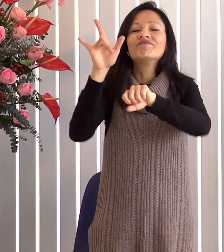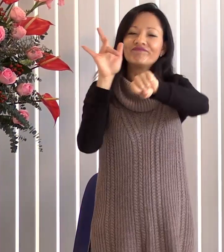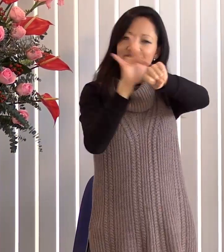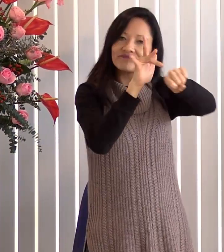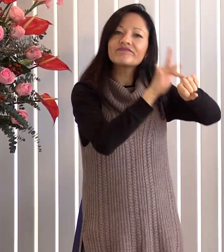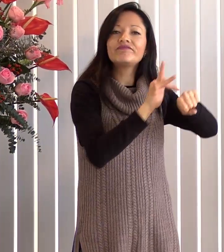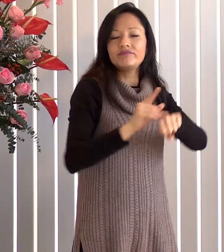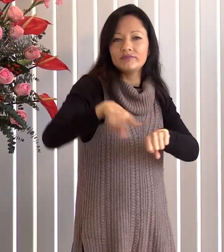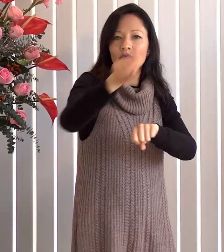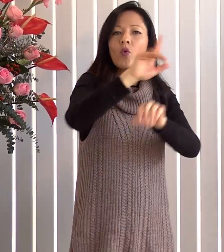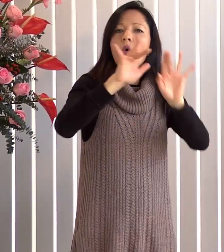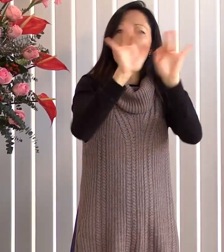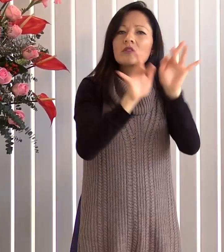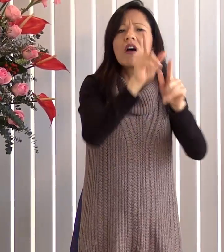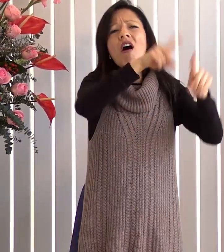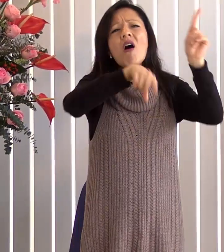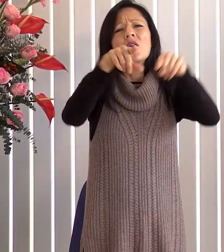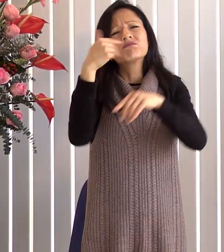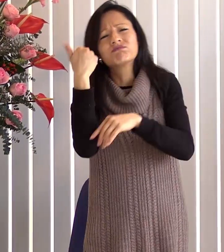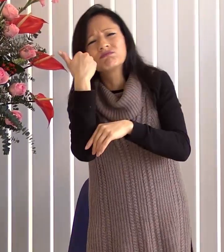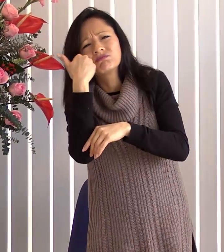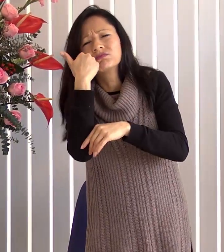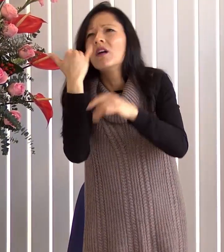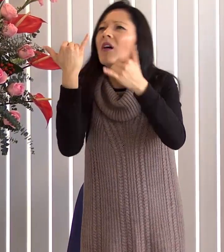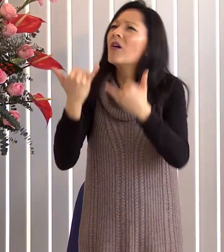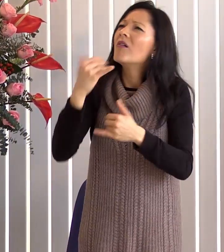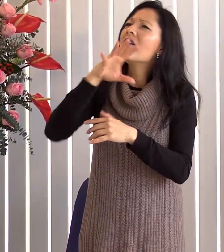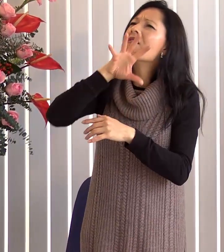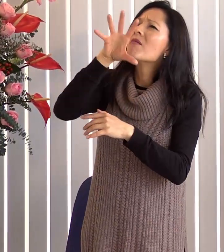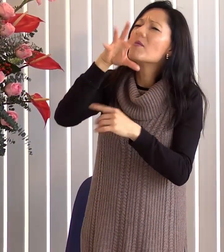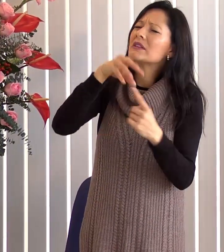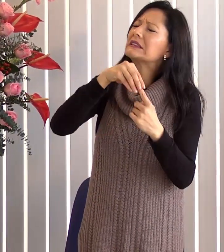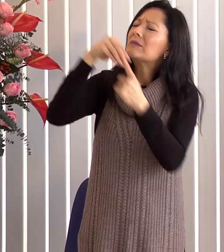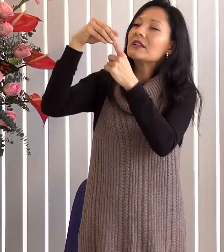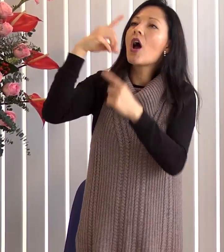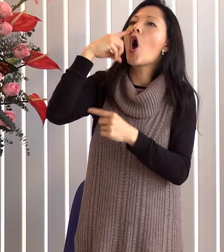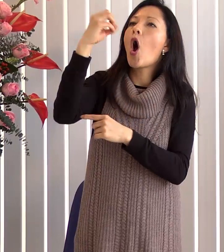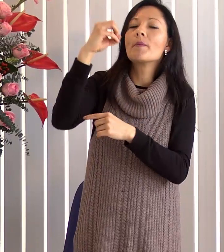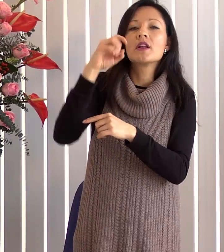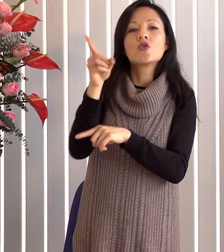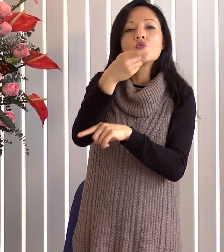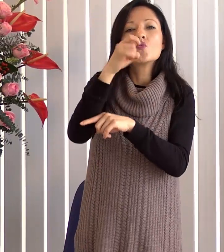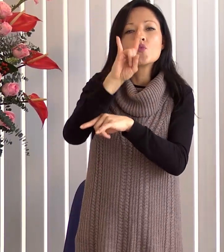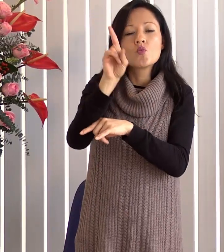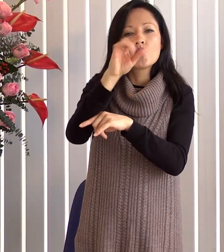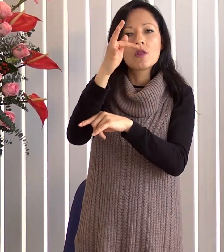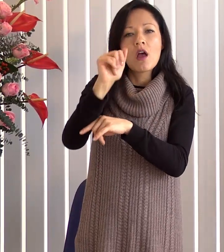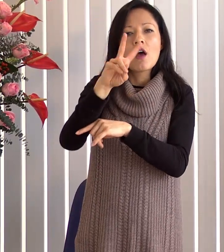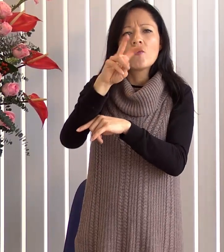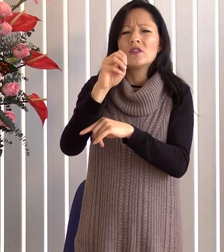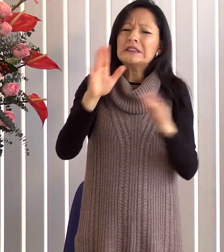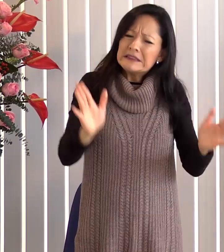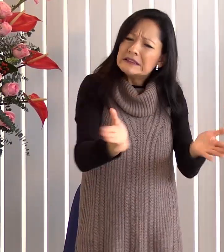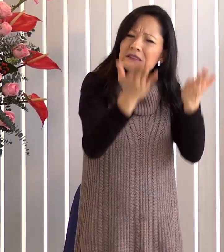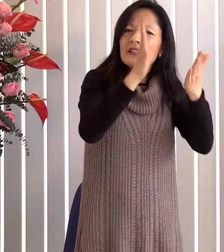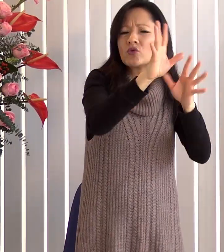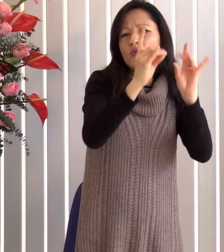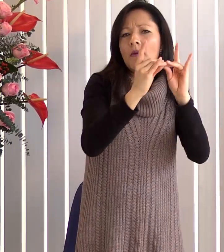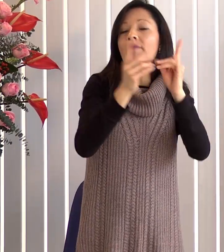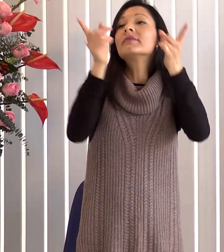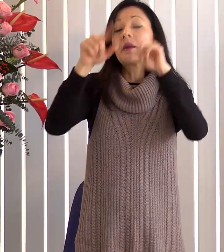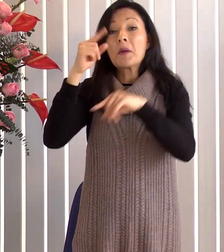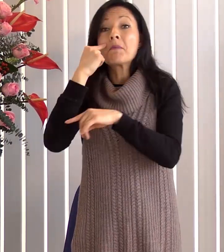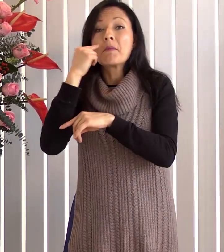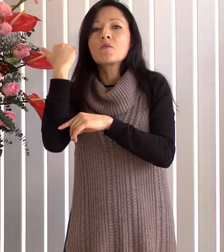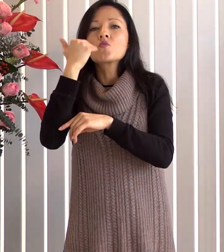corazón. Sobre los que están enfermos, Señor, te clamamos en especial por Gustavo Adolfo, Señor, levántalo de su cama. Por el papá de Patricia,